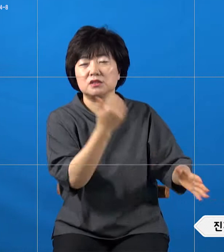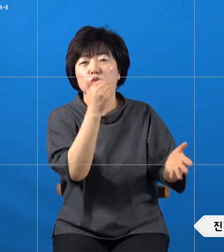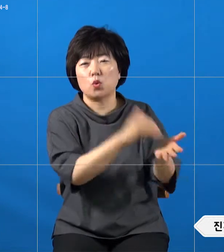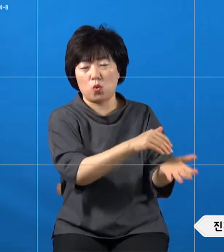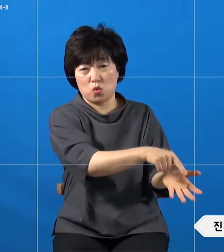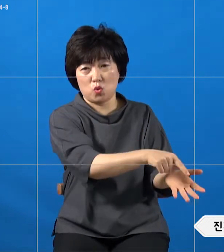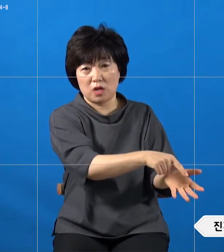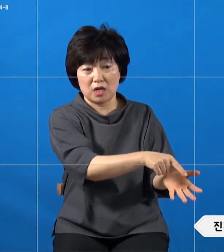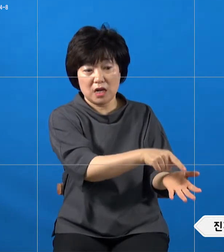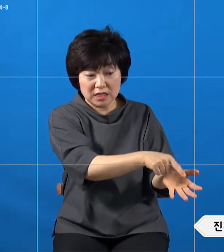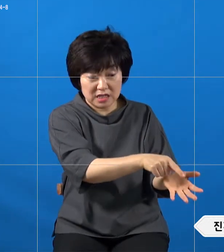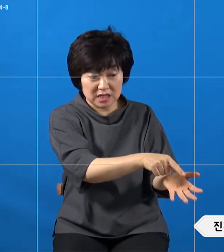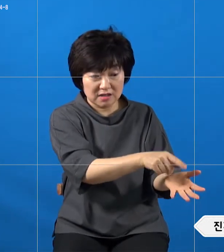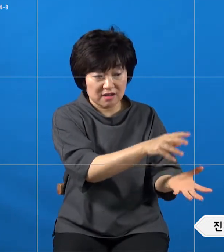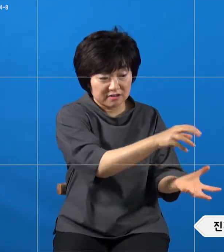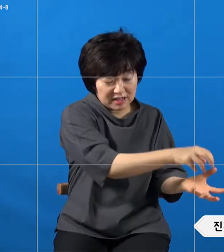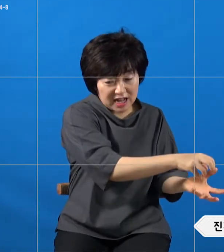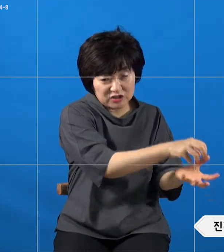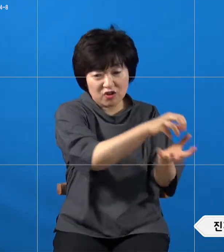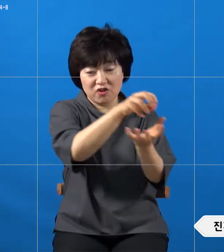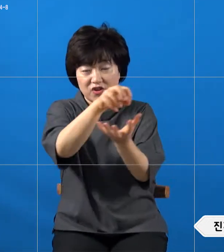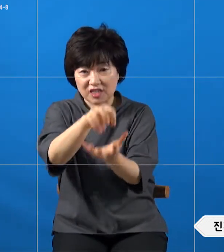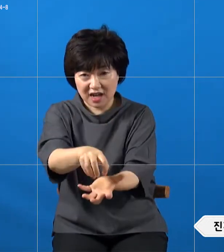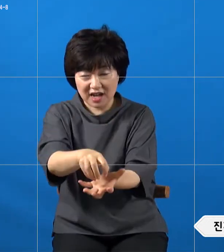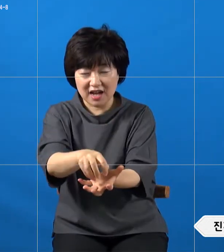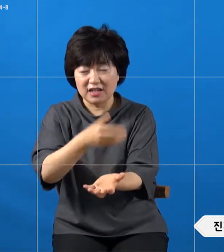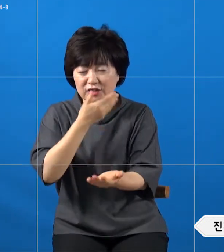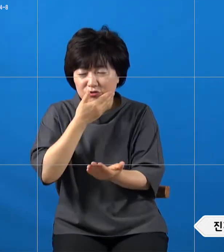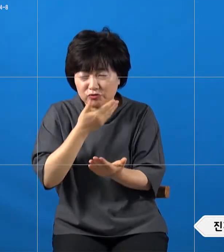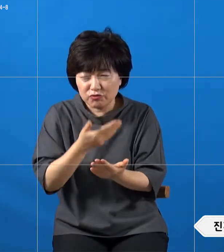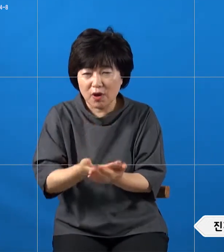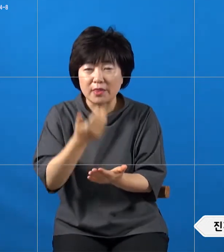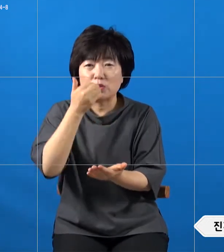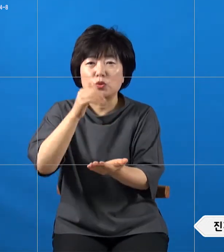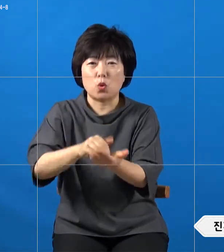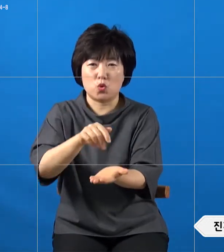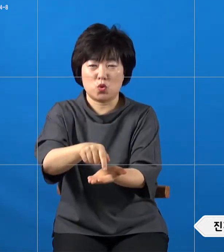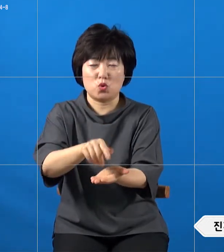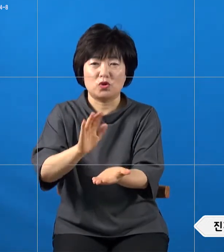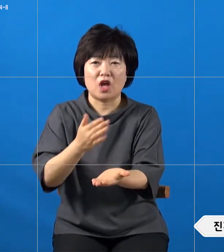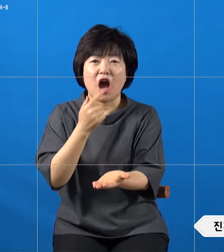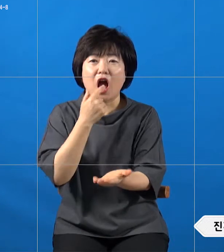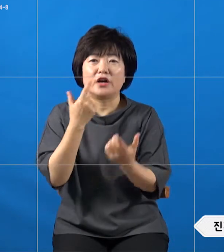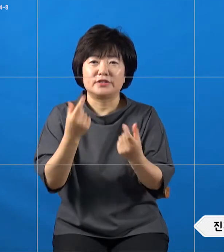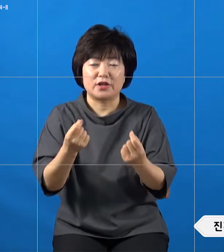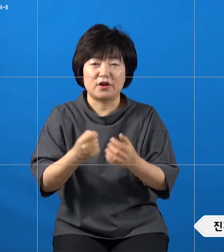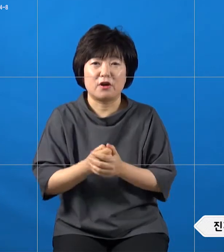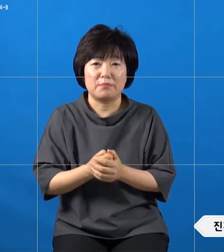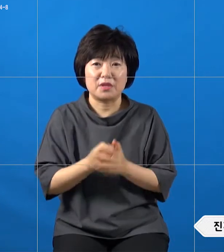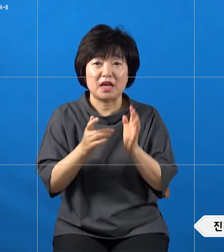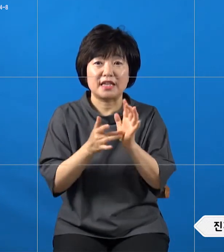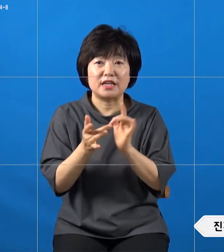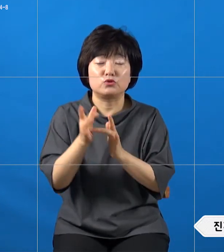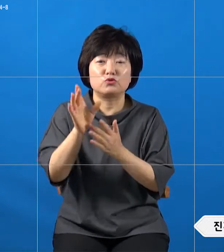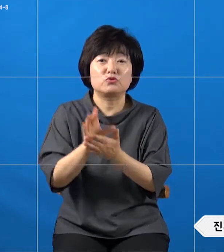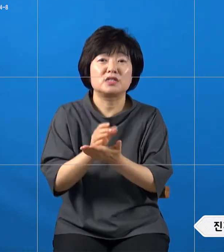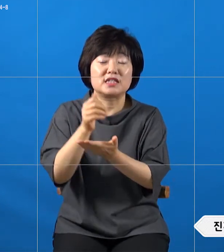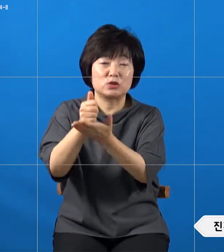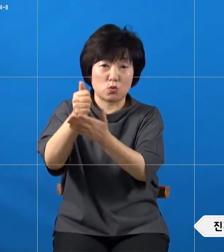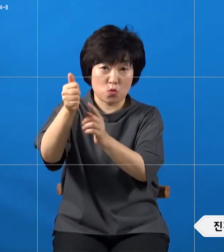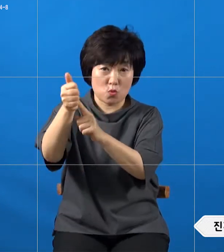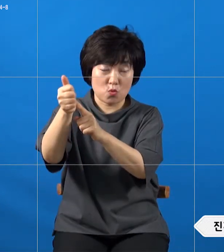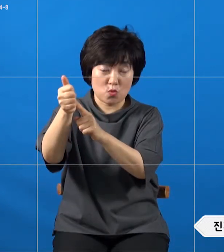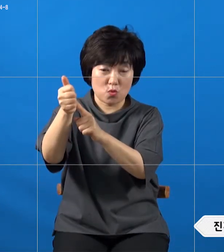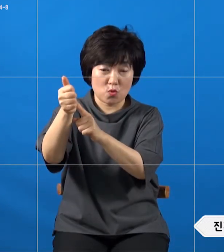돌이 가장 중요한 모퉁이 돌이 되신 것처럼 예수 그리스도 영접하지 않았습니다.